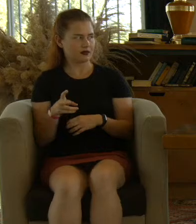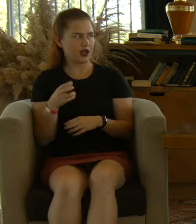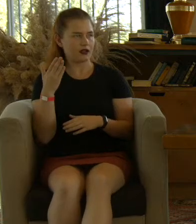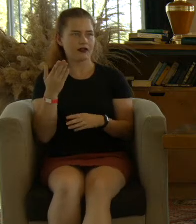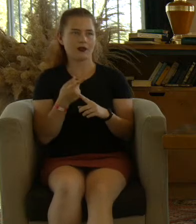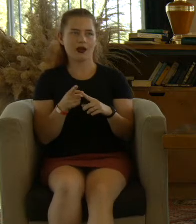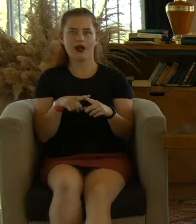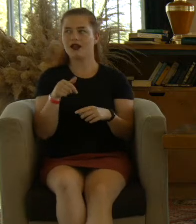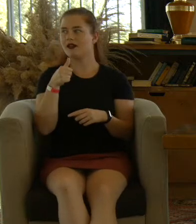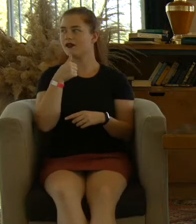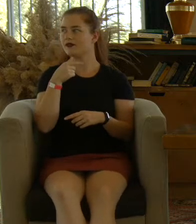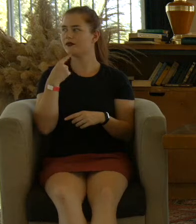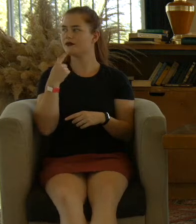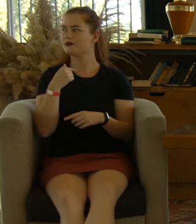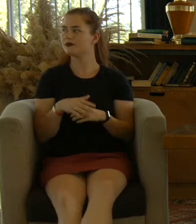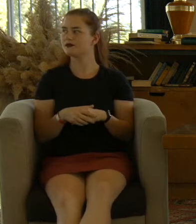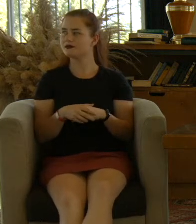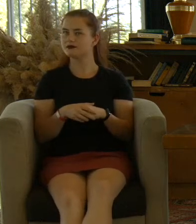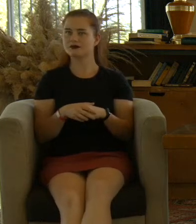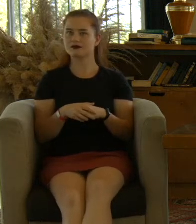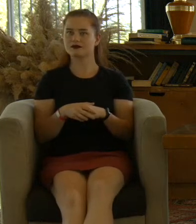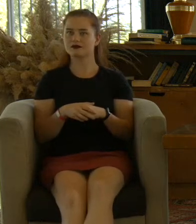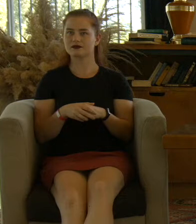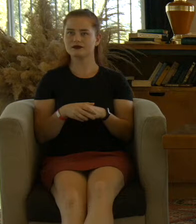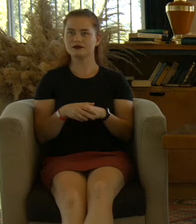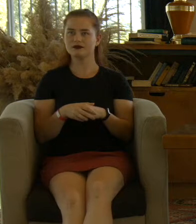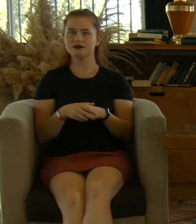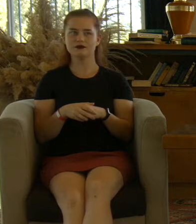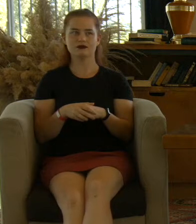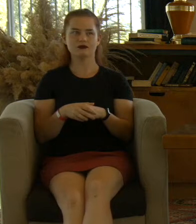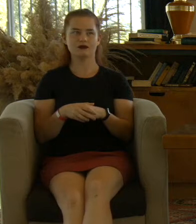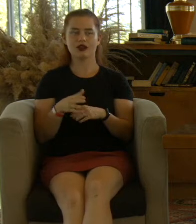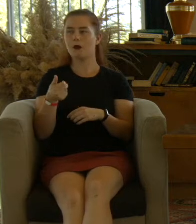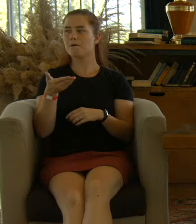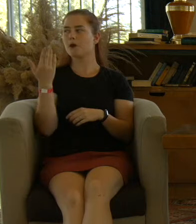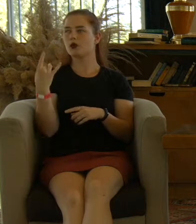вино? Вам просто то очень не понравилось, я помню.